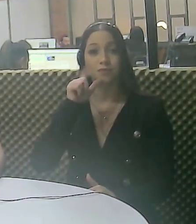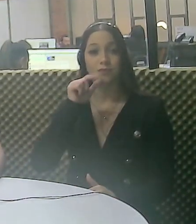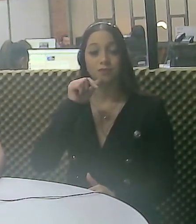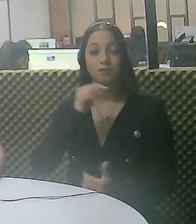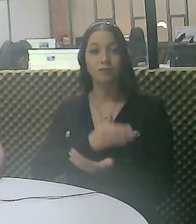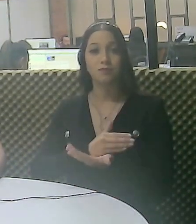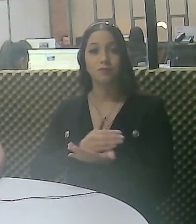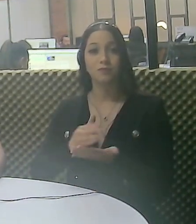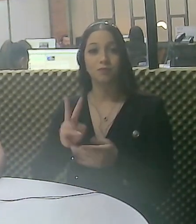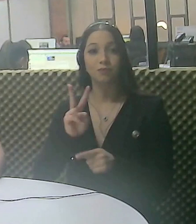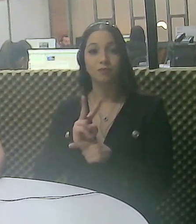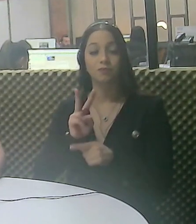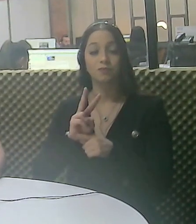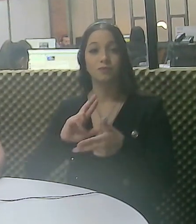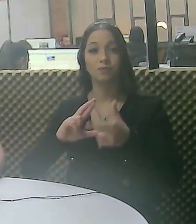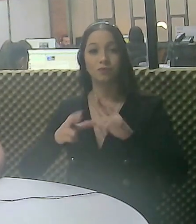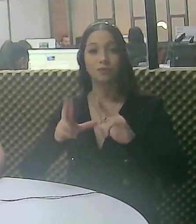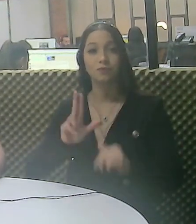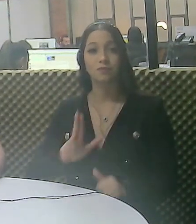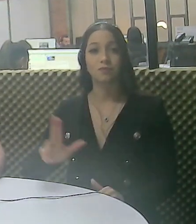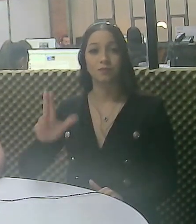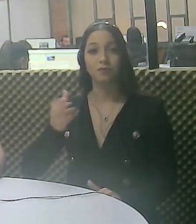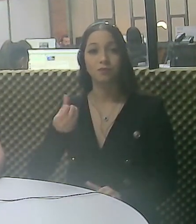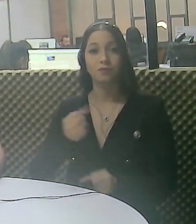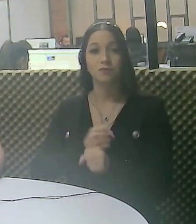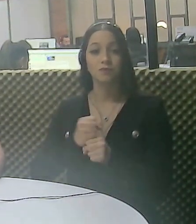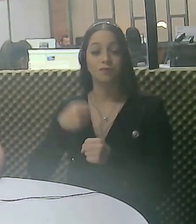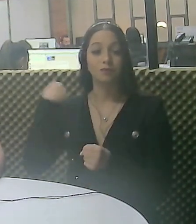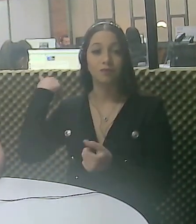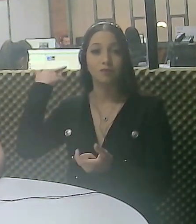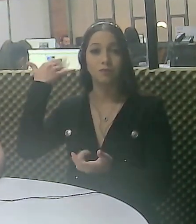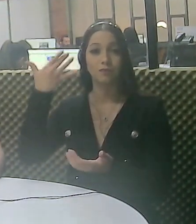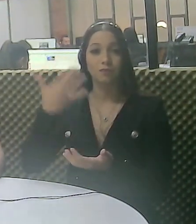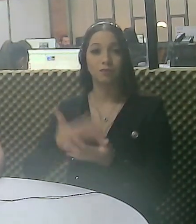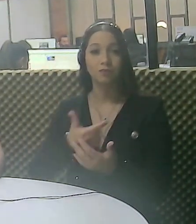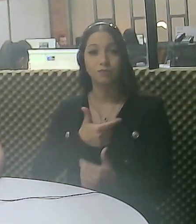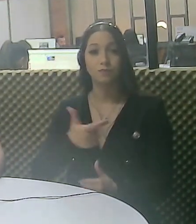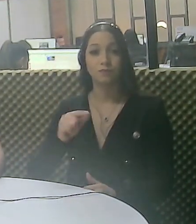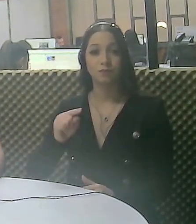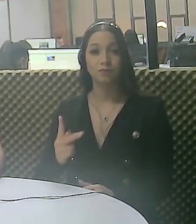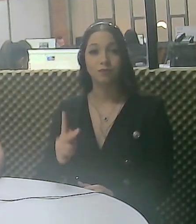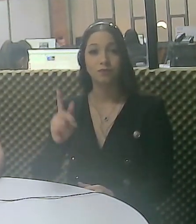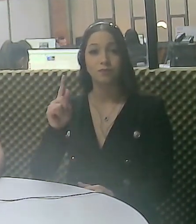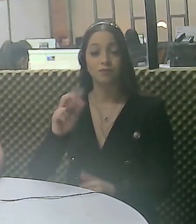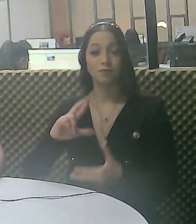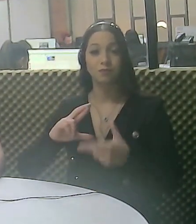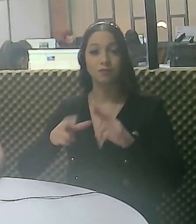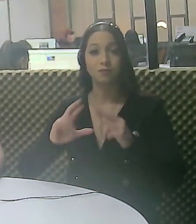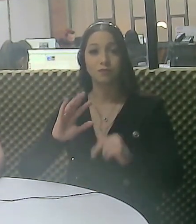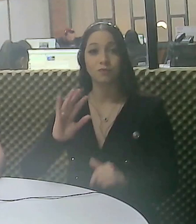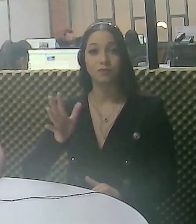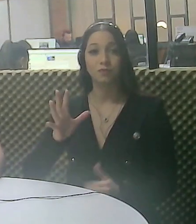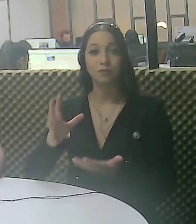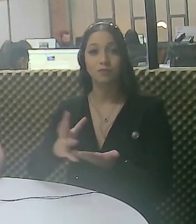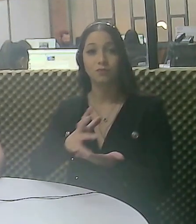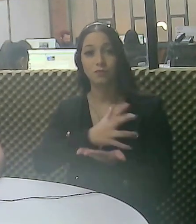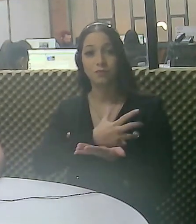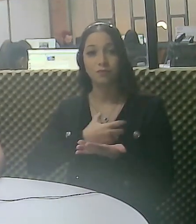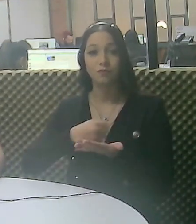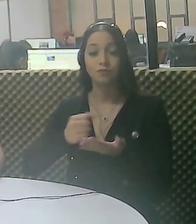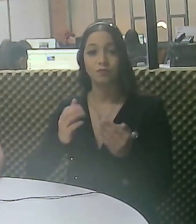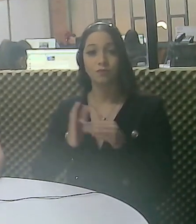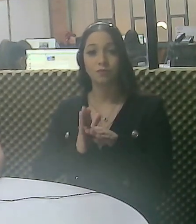assumiu a coleta seletiva em Uberlândia, há 6 anos, mais de 22 mil toneladas de recicláveis já foram recolhidos